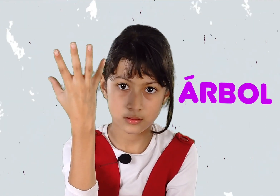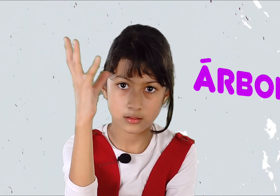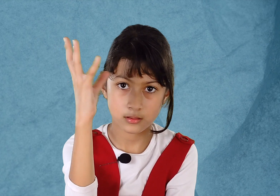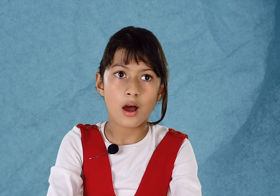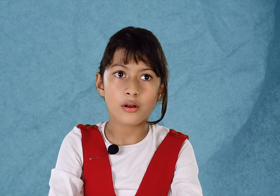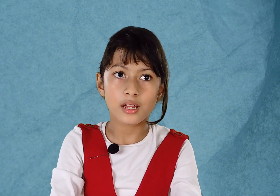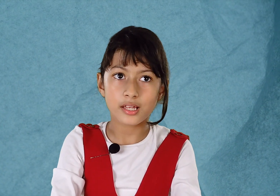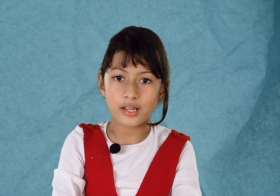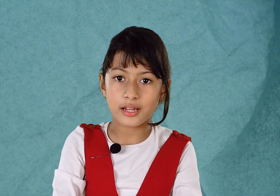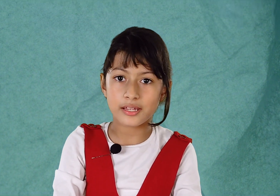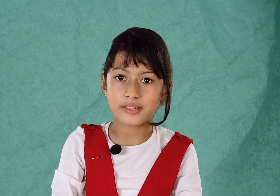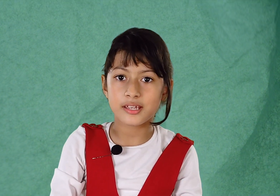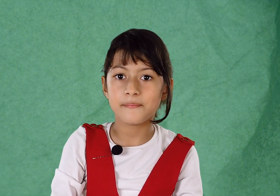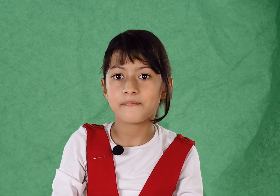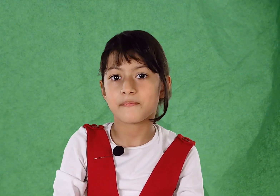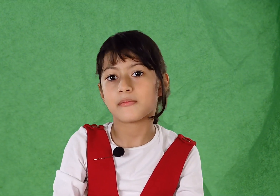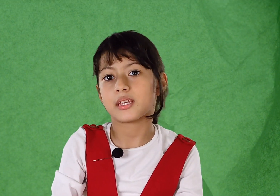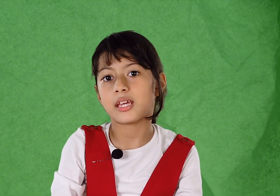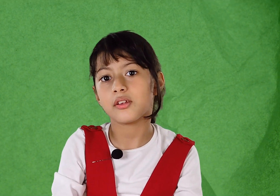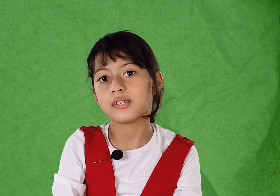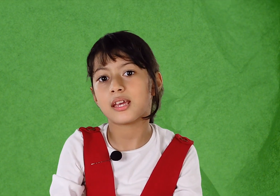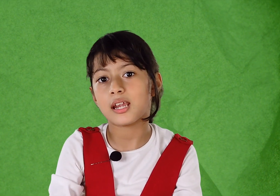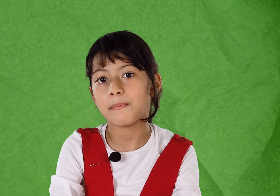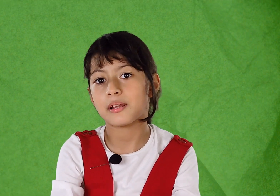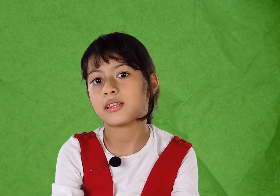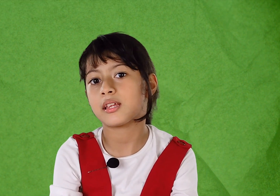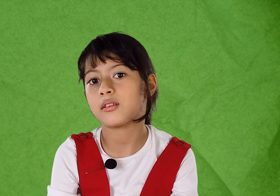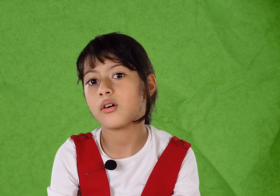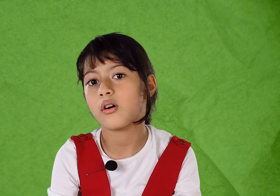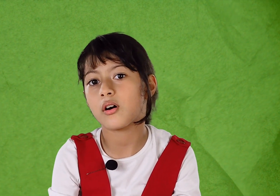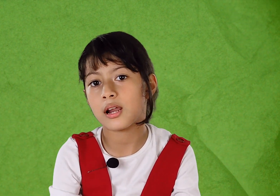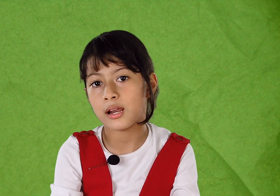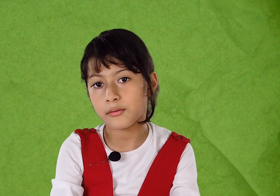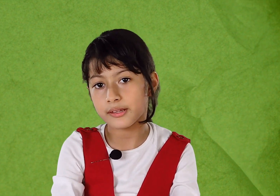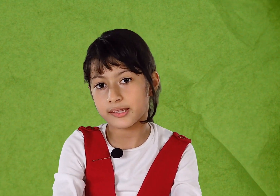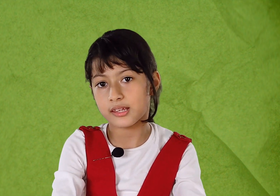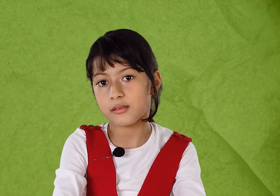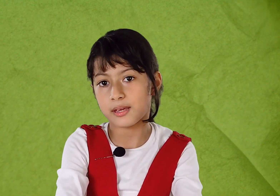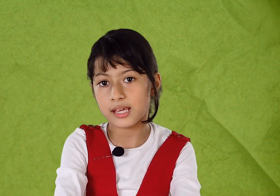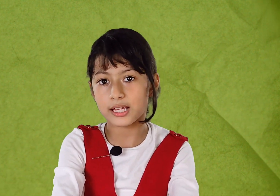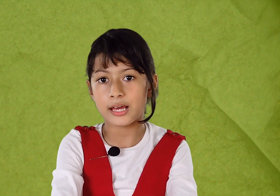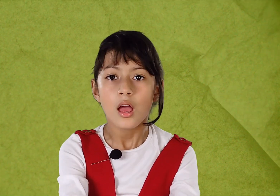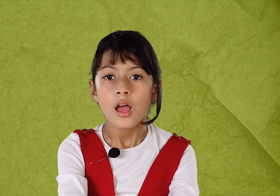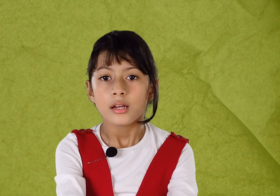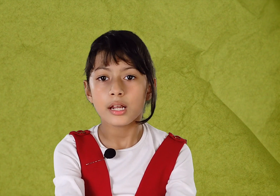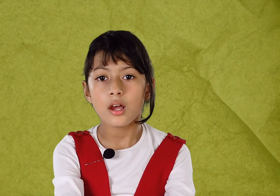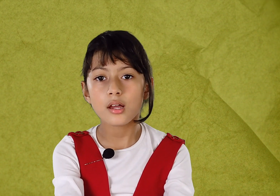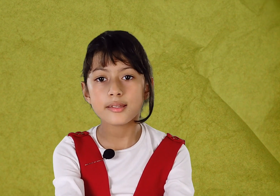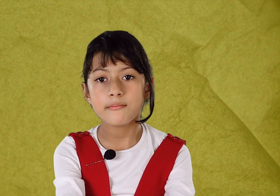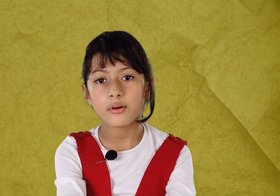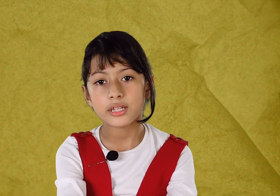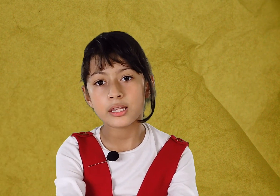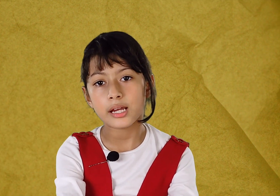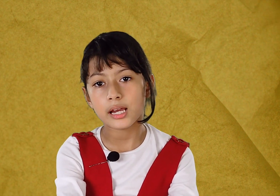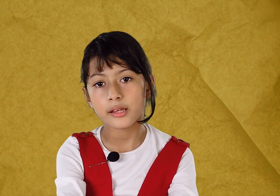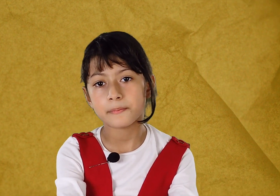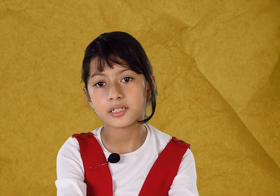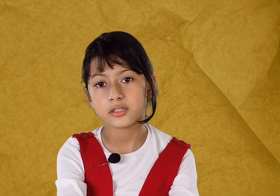Ahora que ya crecí, quiero seguir aprendiendo la lengua de señas mexicana. Creo que es importante que las personas